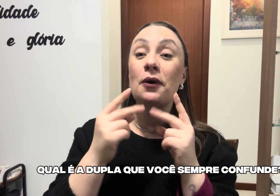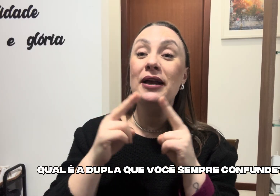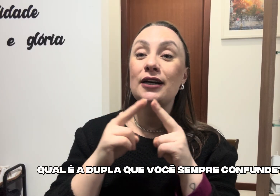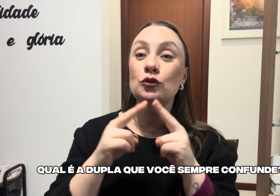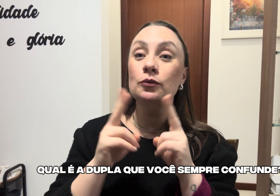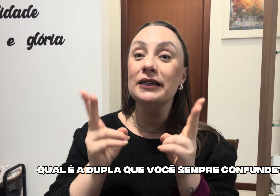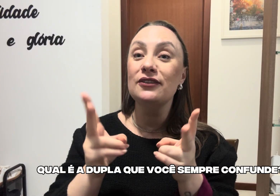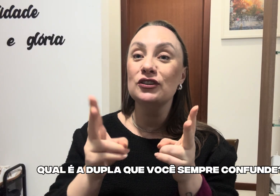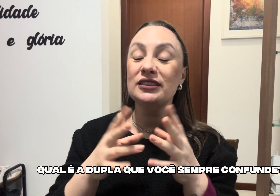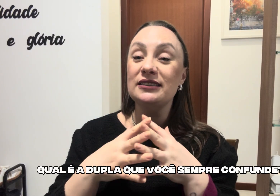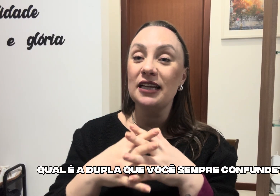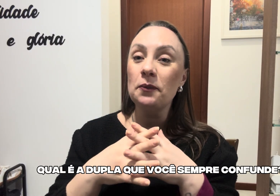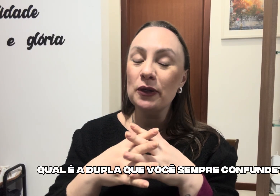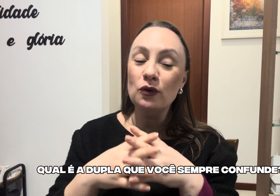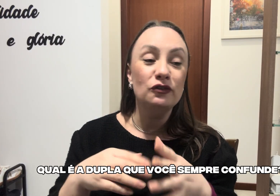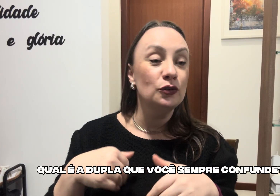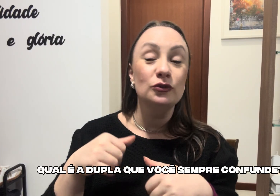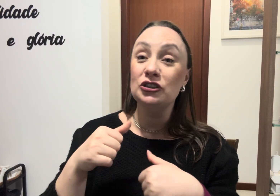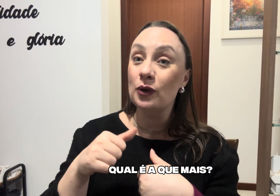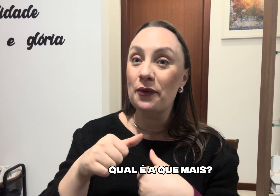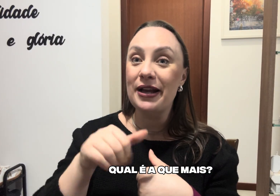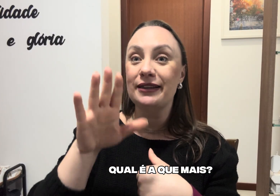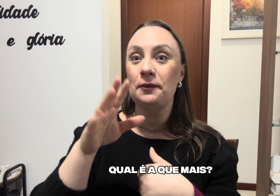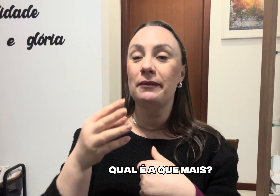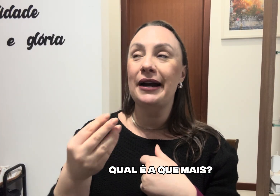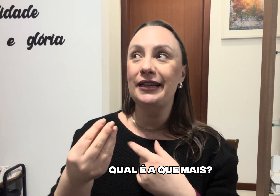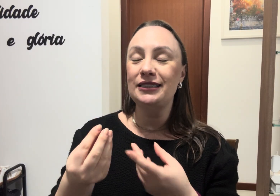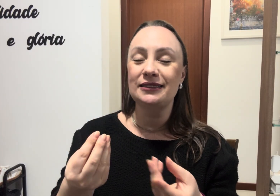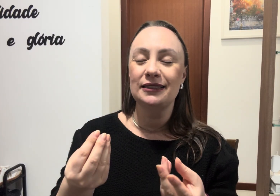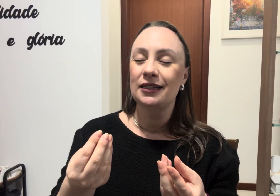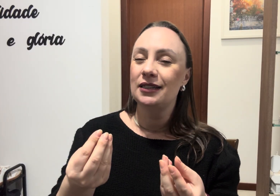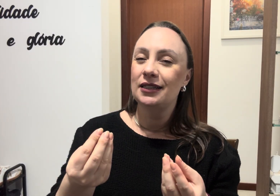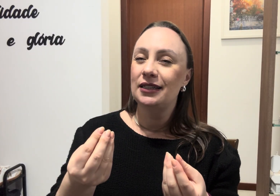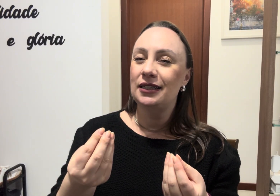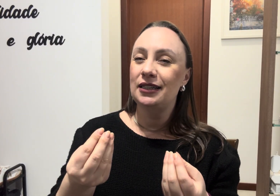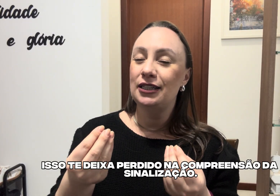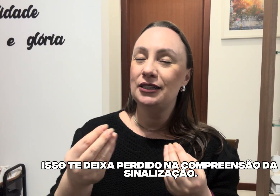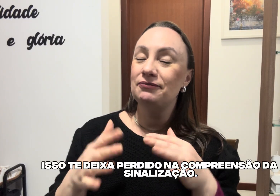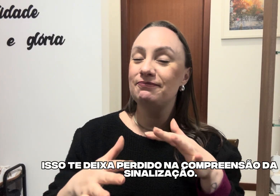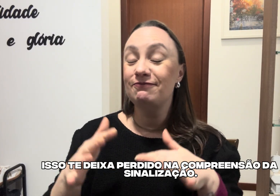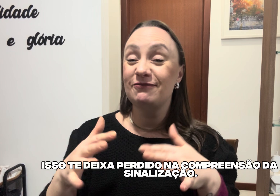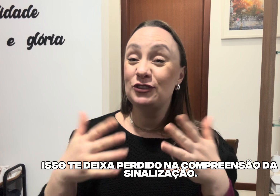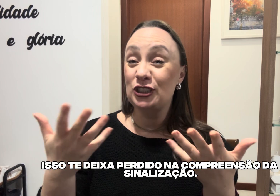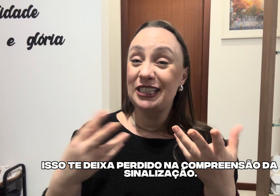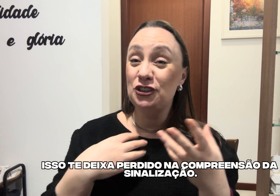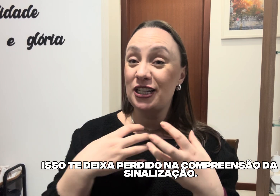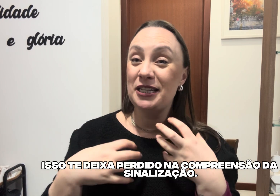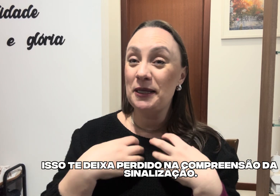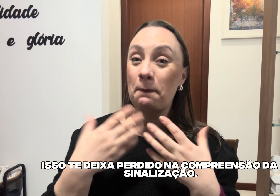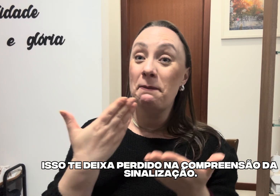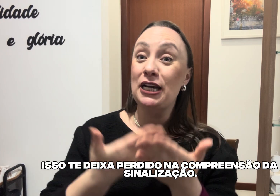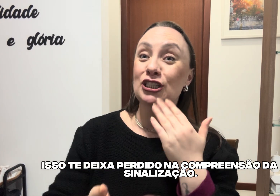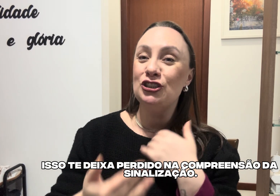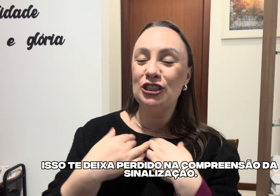é a dupla que você sempre confunde, qual é a que mais te deixa aí perdido